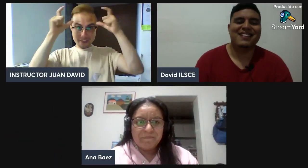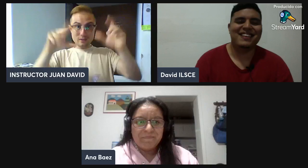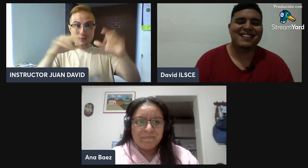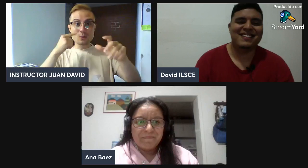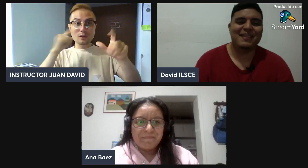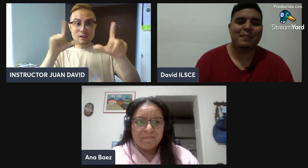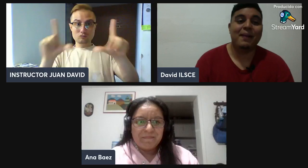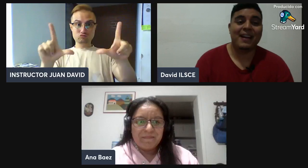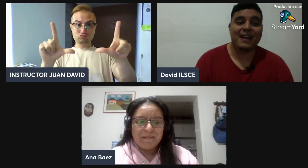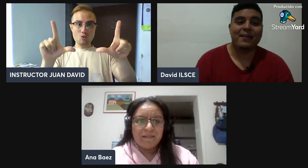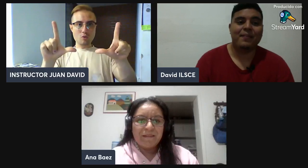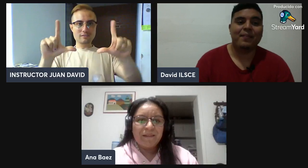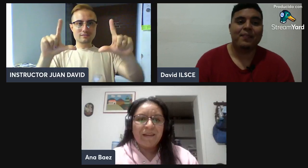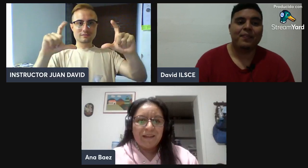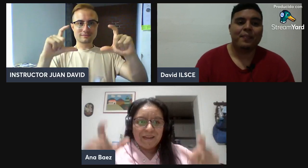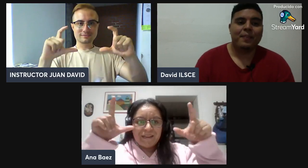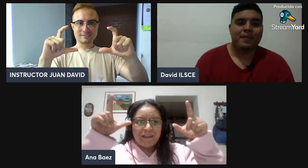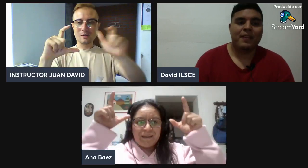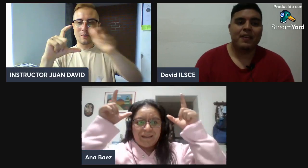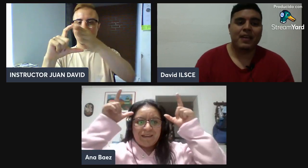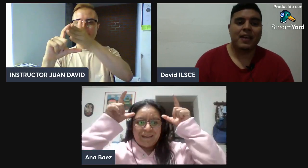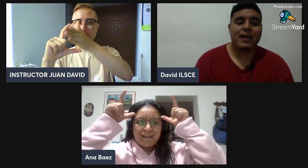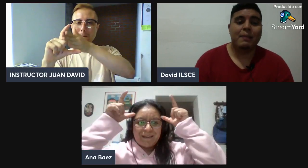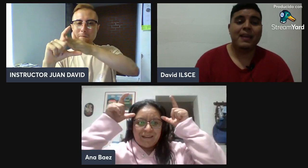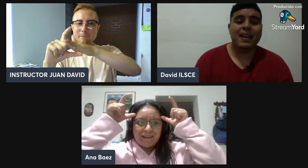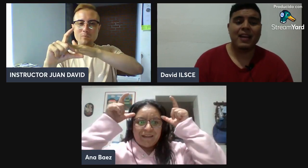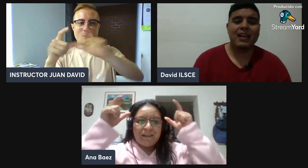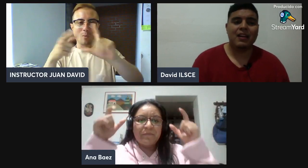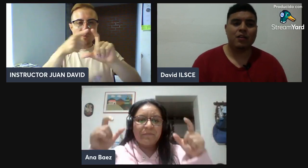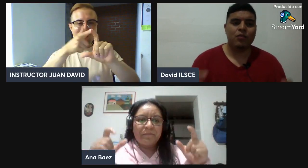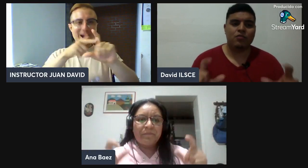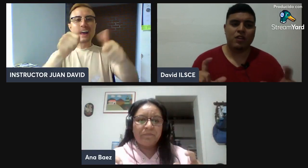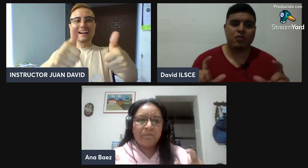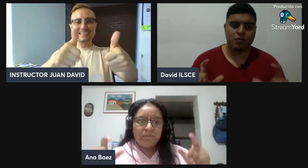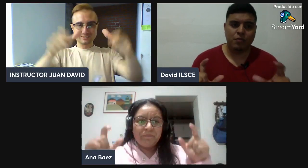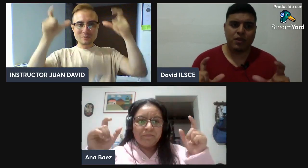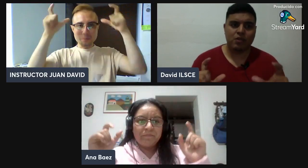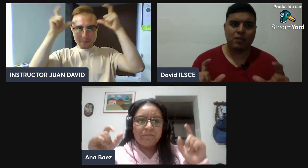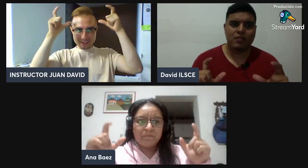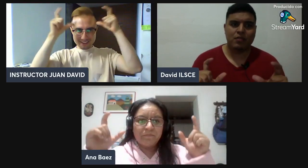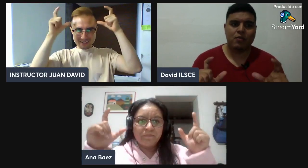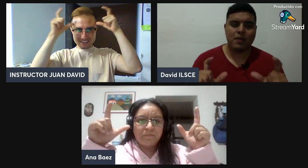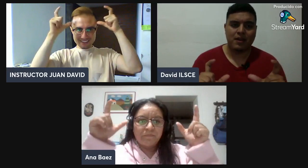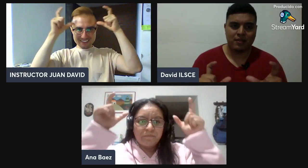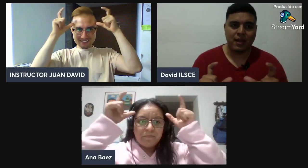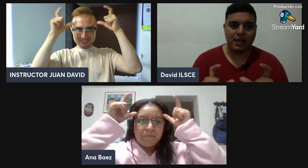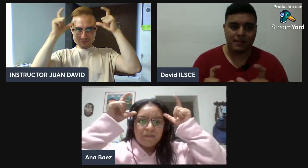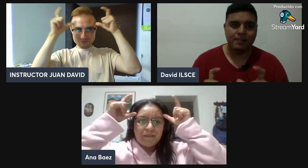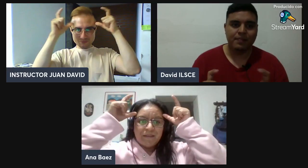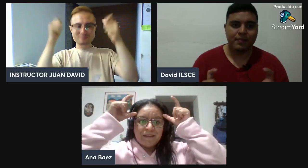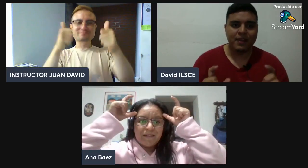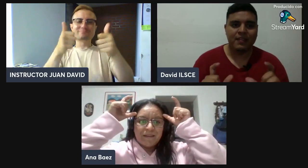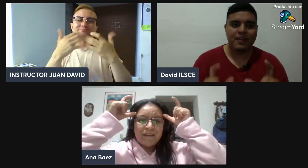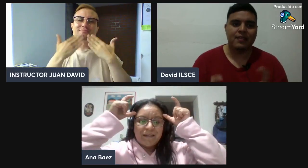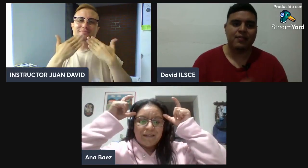Gracias. Vaca. ¿Sí? Mira que los dedos son un poquito más curviados. Ajá. Exacto.